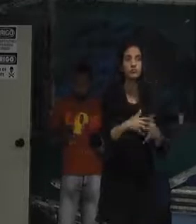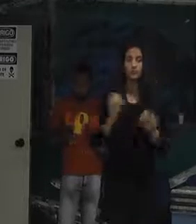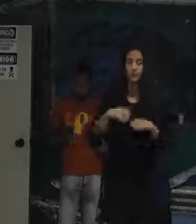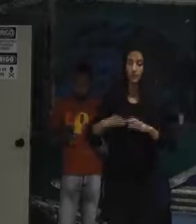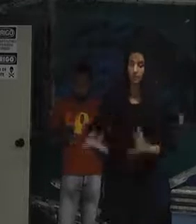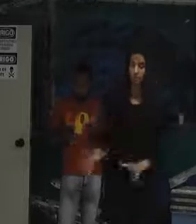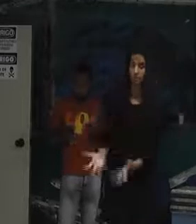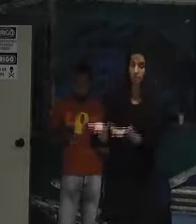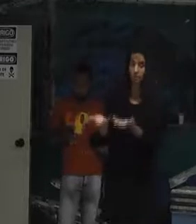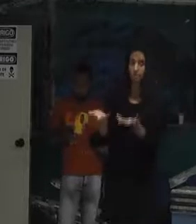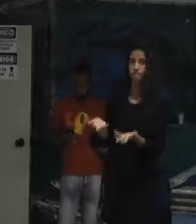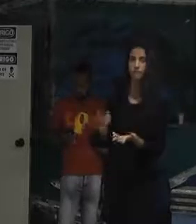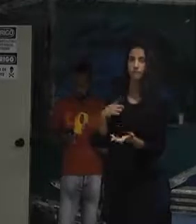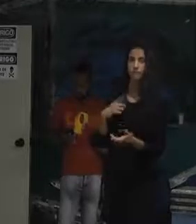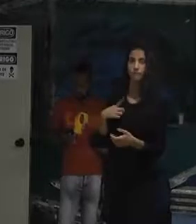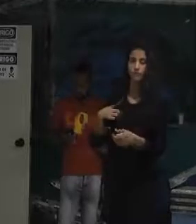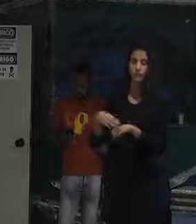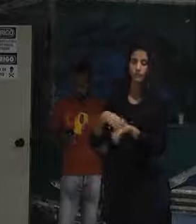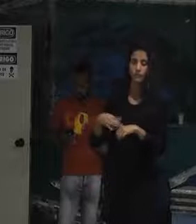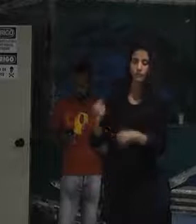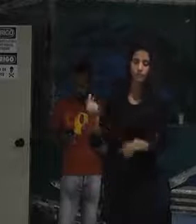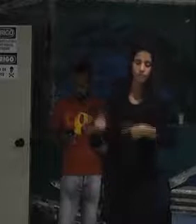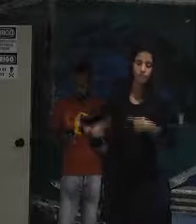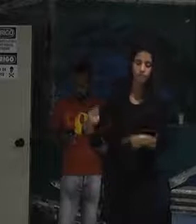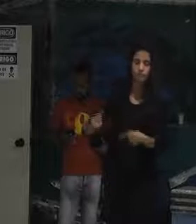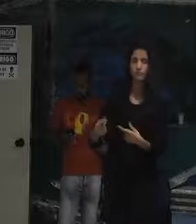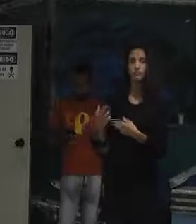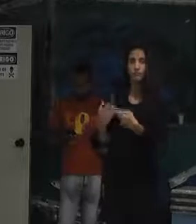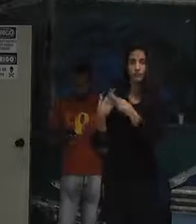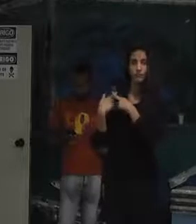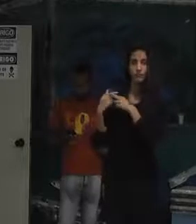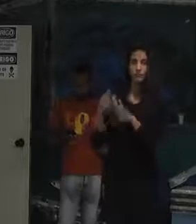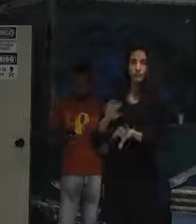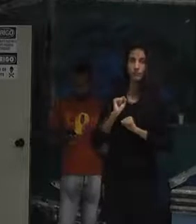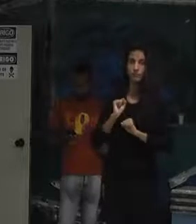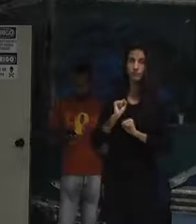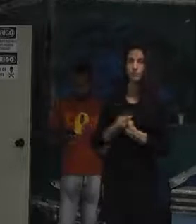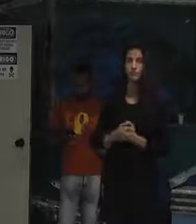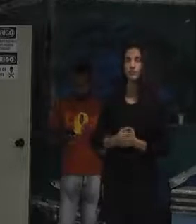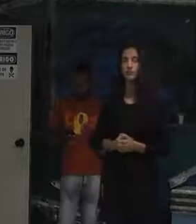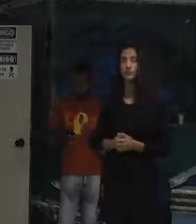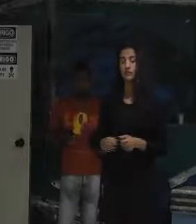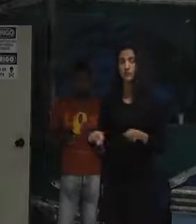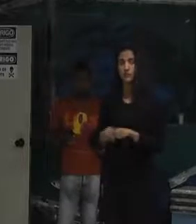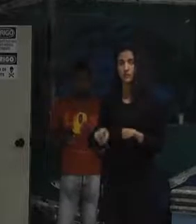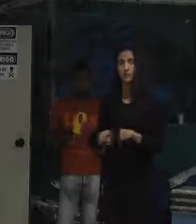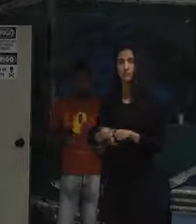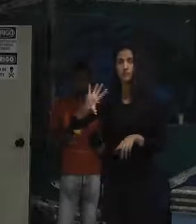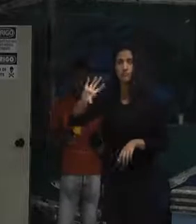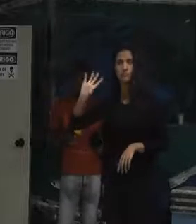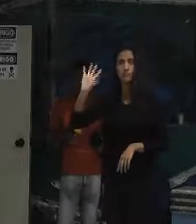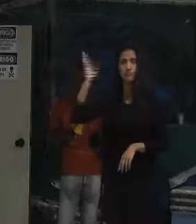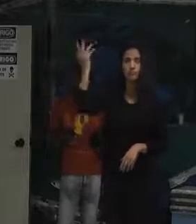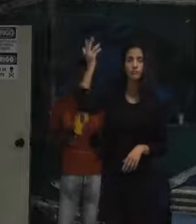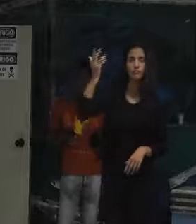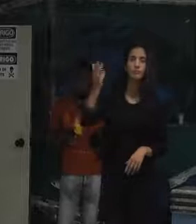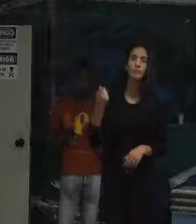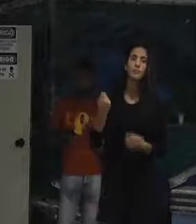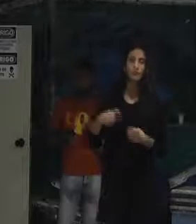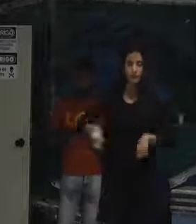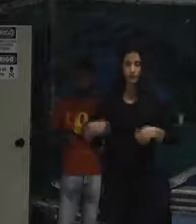discussões, fazer com que as responsabilidades, ela chegue aos seus responsáveis e faça acontecer aquilo que precisa